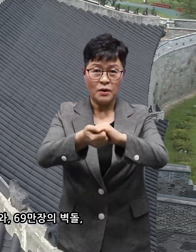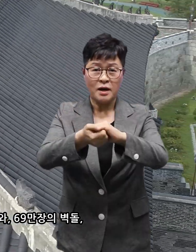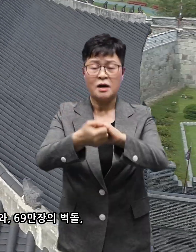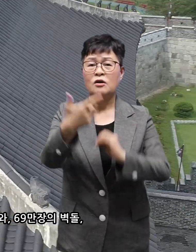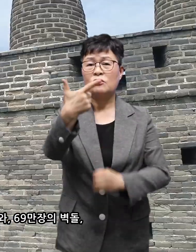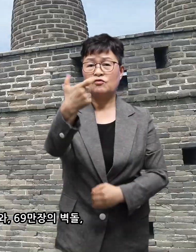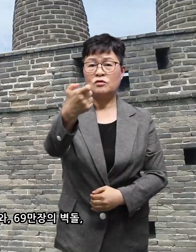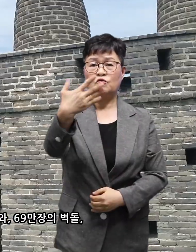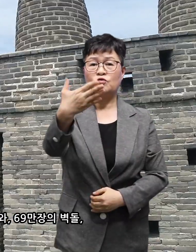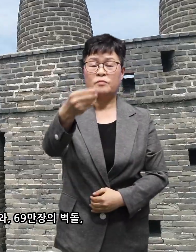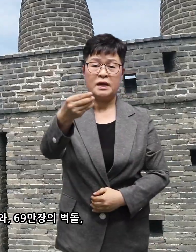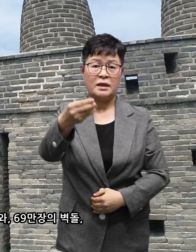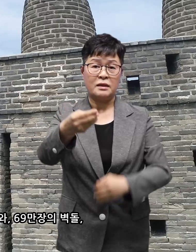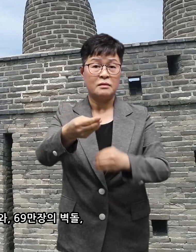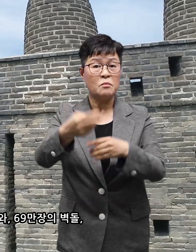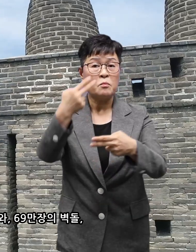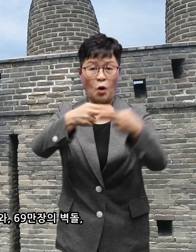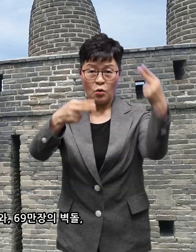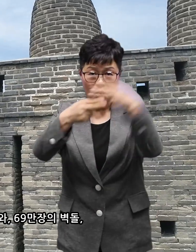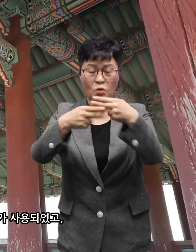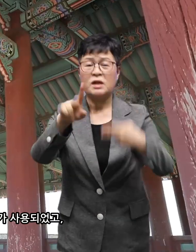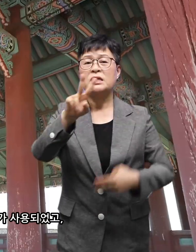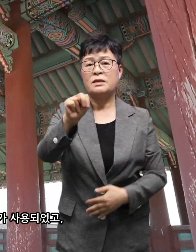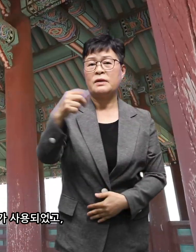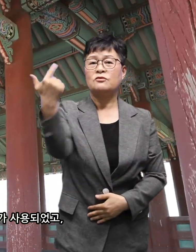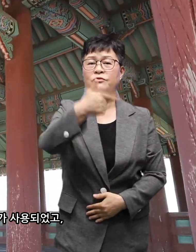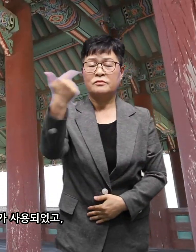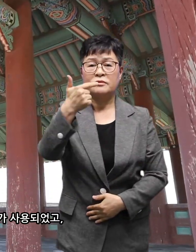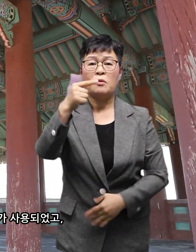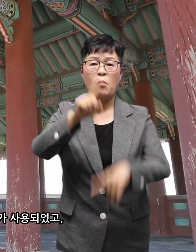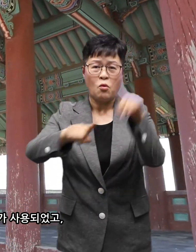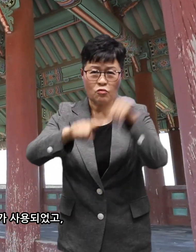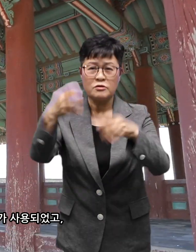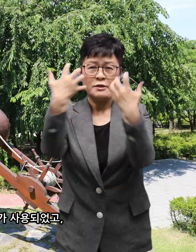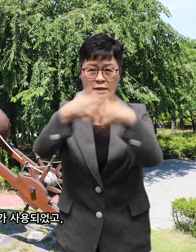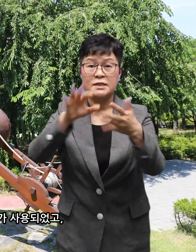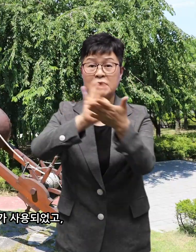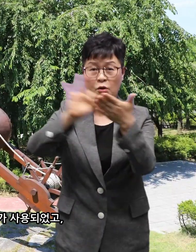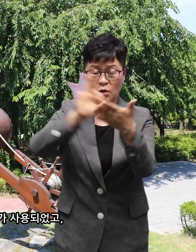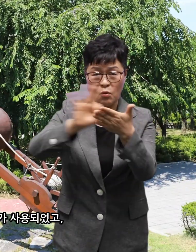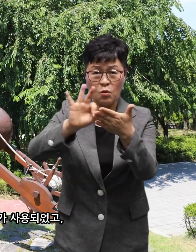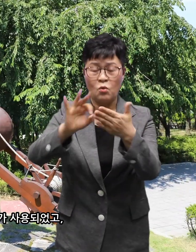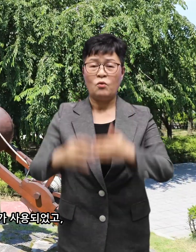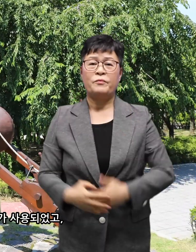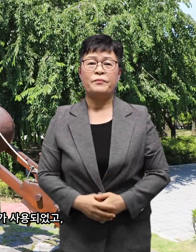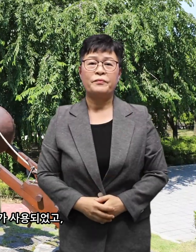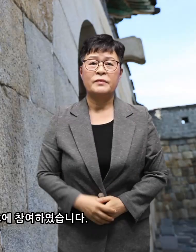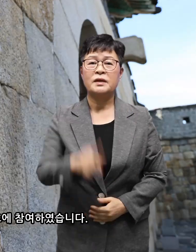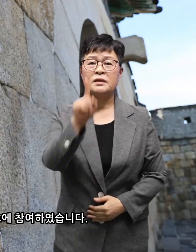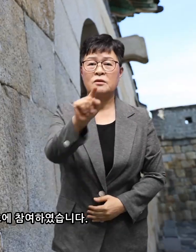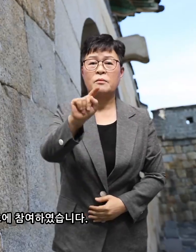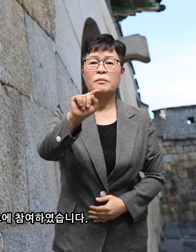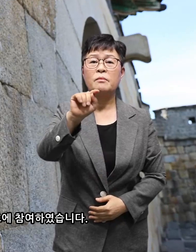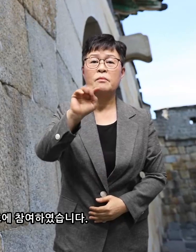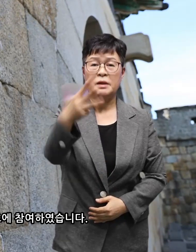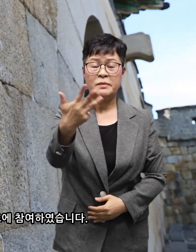장의 기와 69만 장의 벽돌, 2만 6천 주의 목재와 거중기가 사용되었고